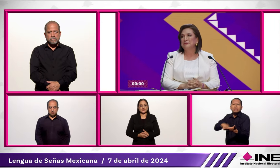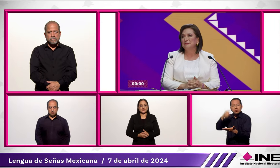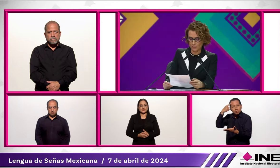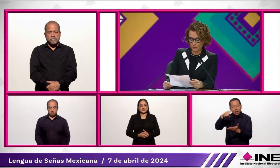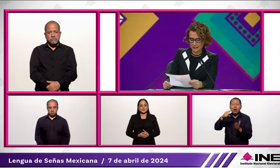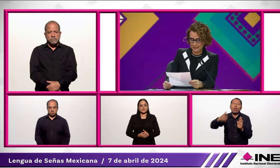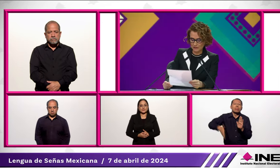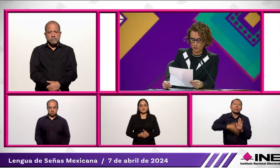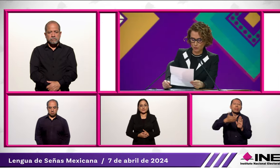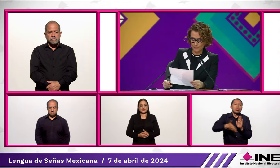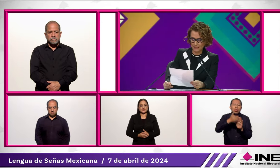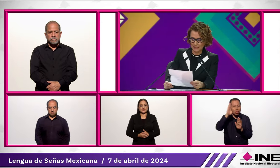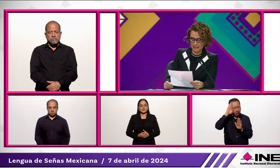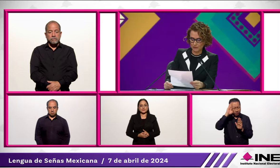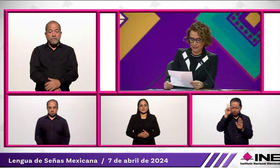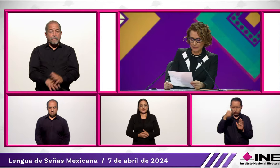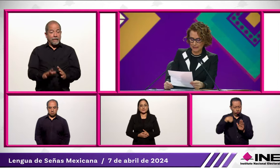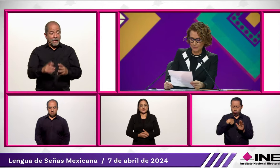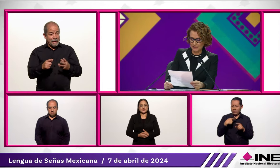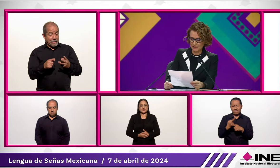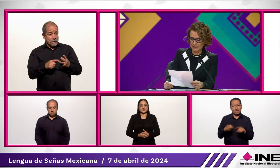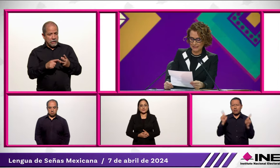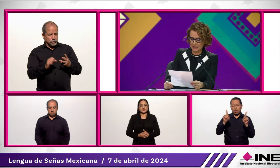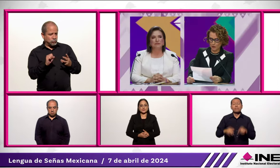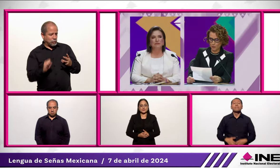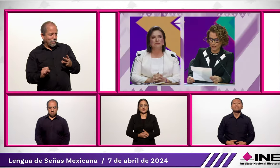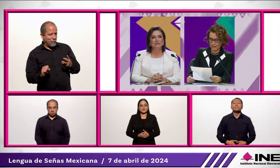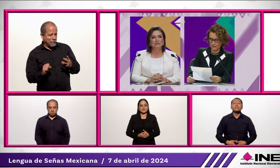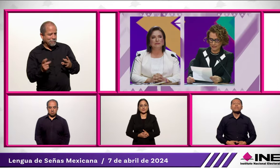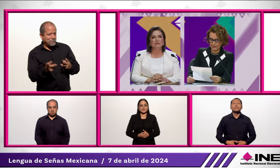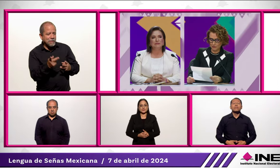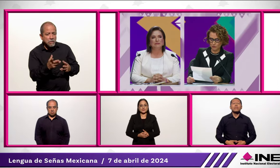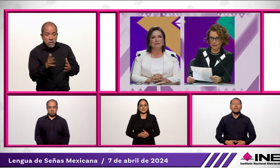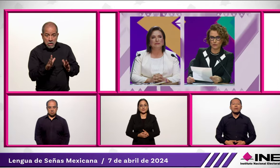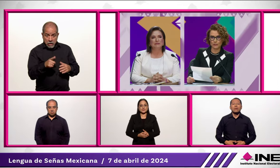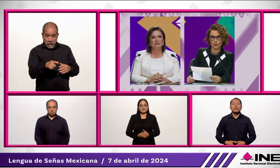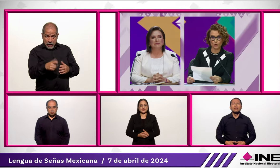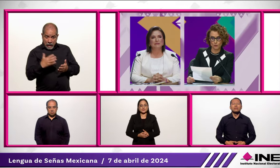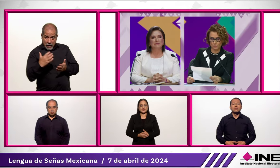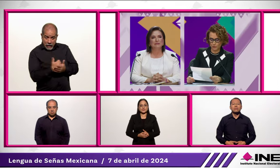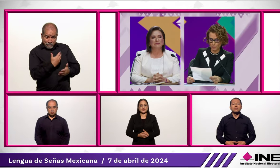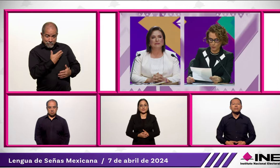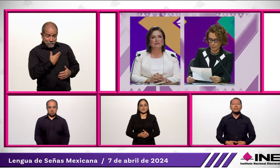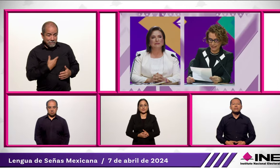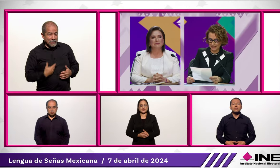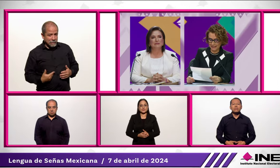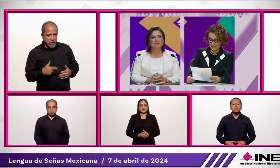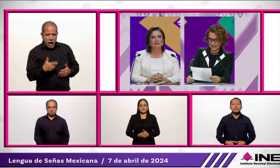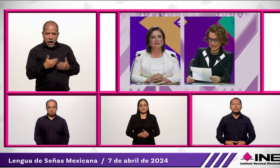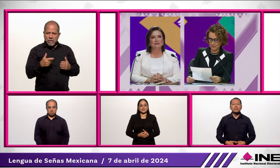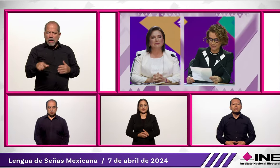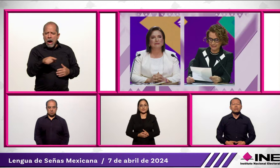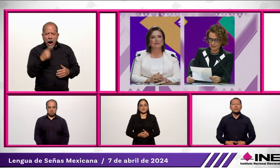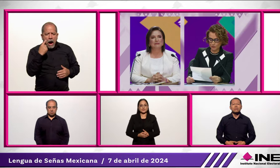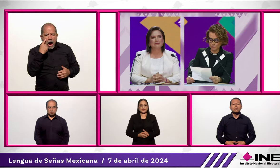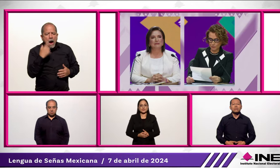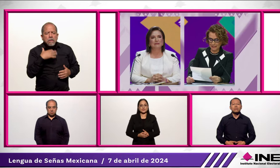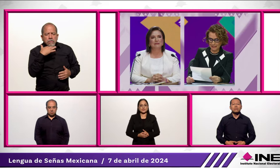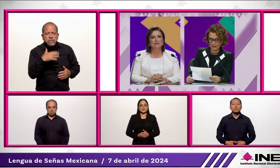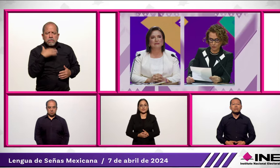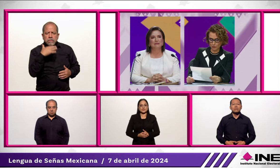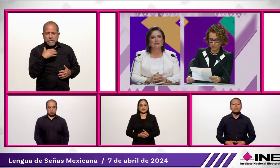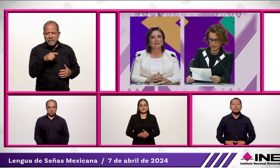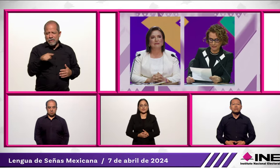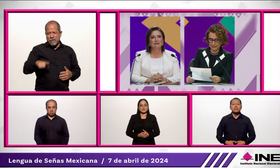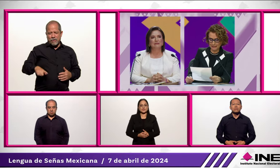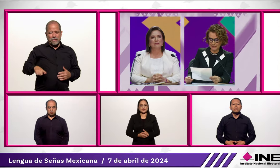conmigo. Pregunta del sur. En caso de ganar la presidencia, ¿cómo haría frente a los casos de corrupción que opacan la administración pública